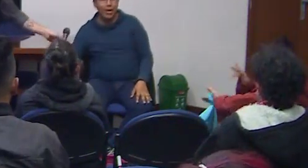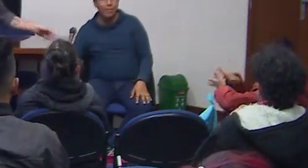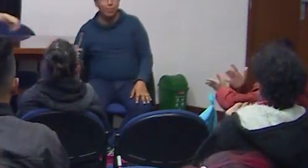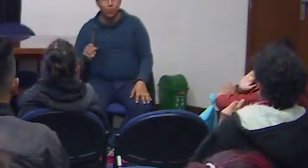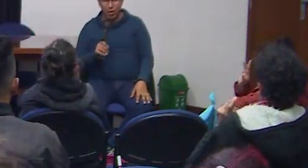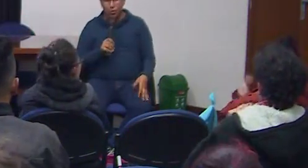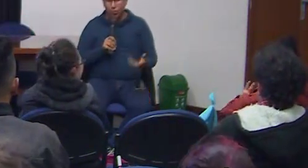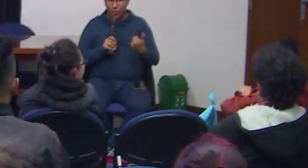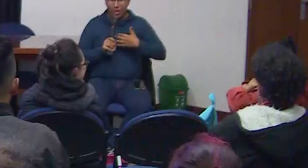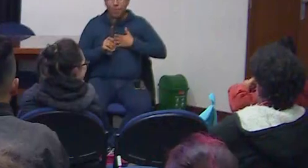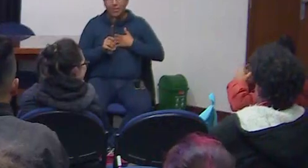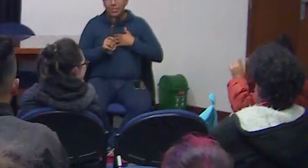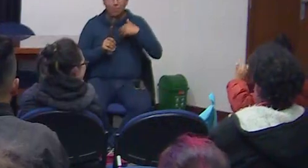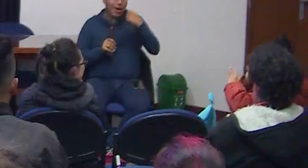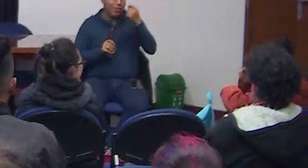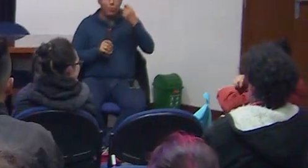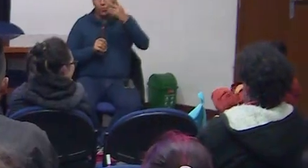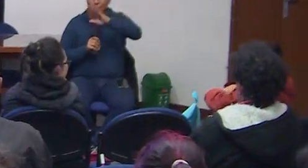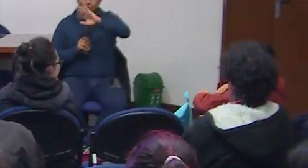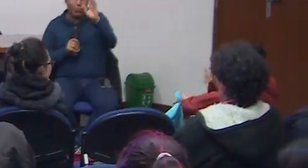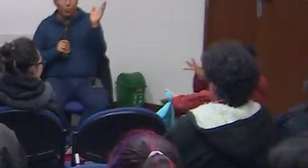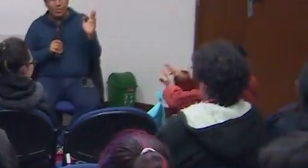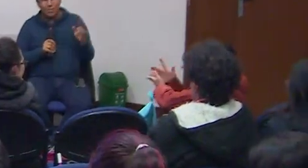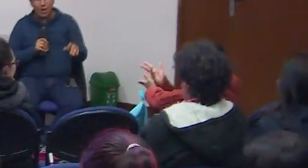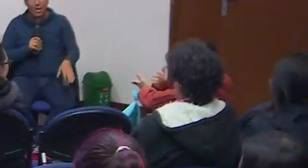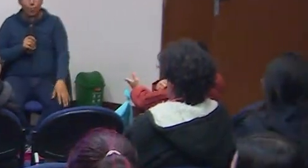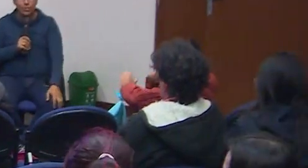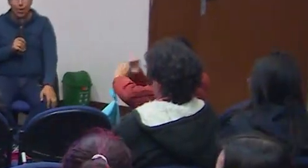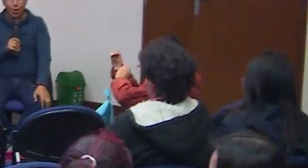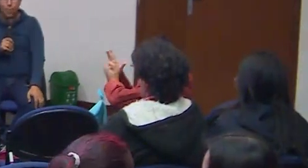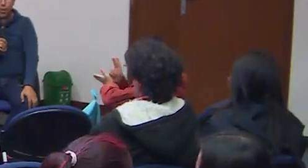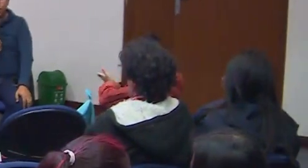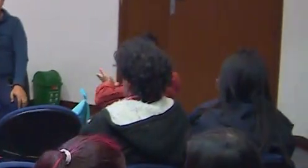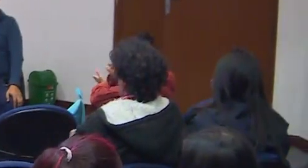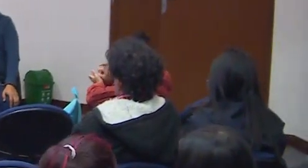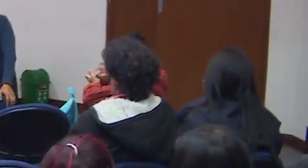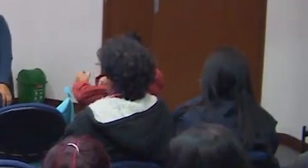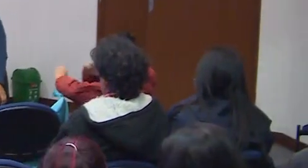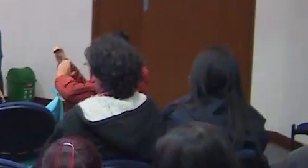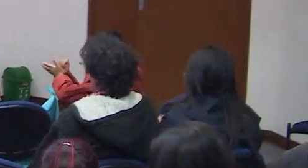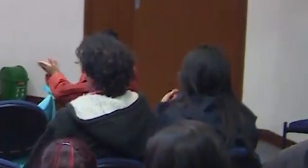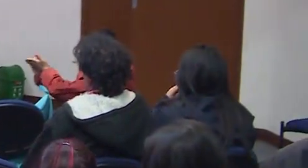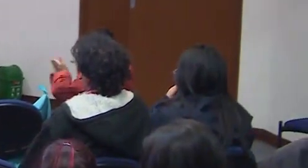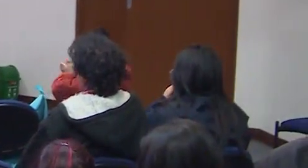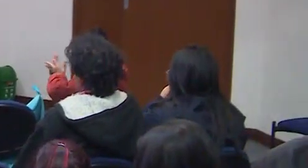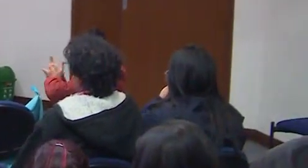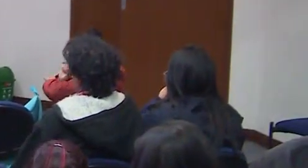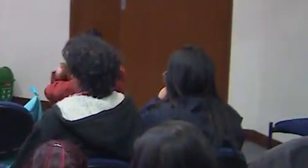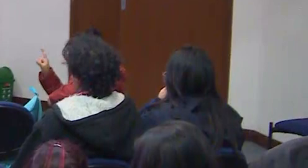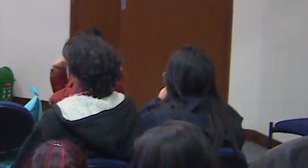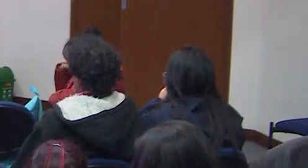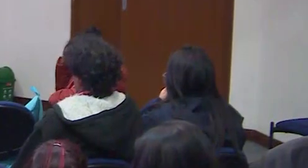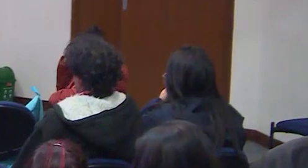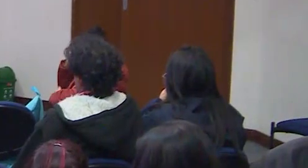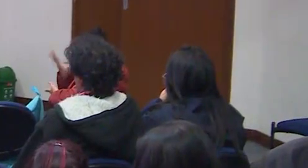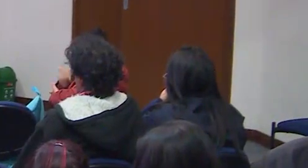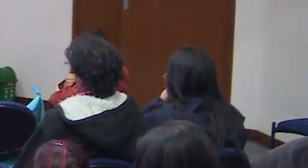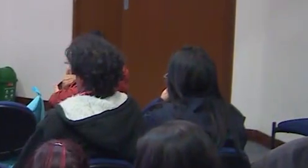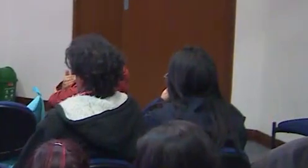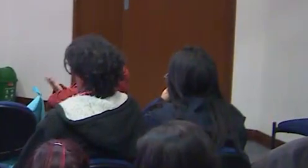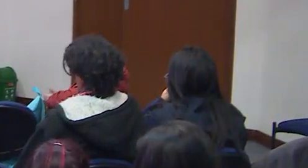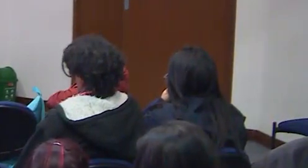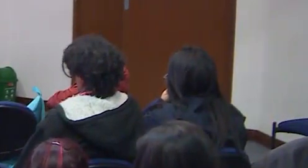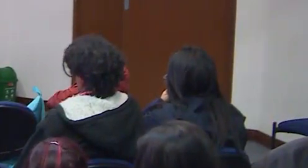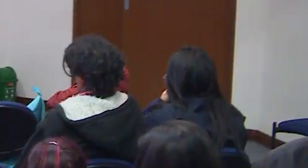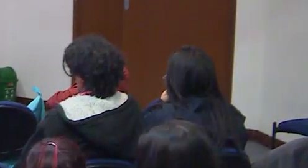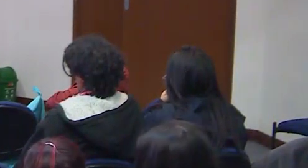Eh bueno quiero participar no sé pronto entre semana o el sábado pero Pero cómo vamos a mediar nuestra comunicación entre tú y yo ya